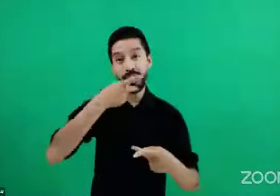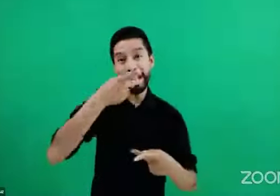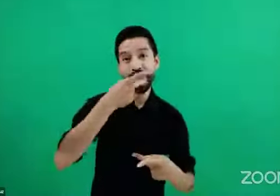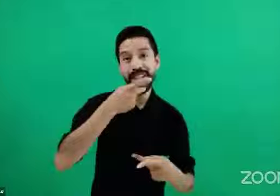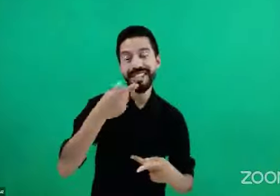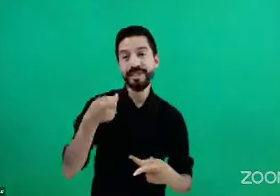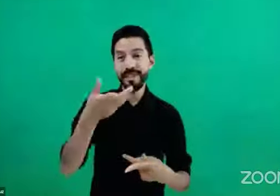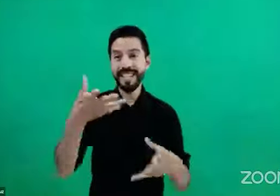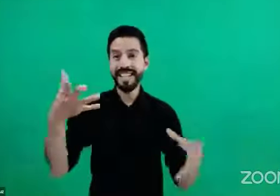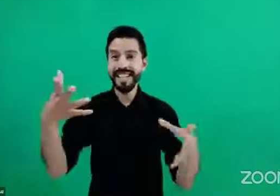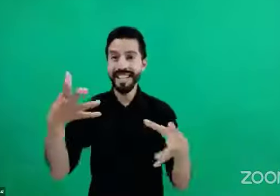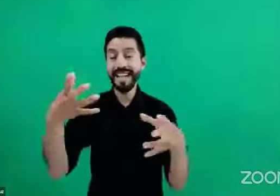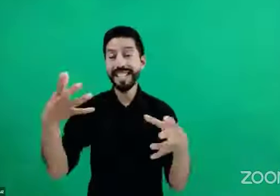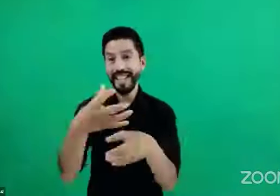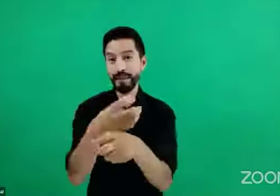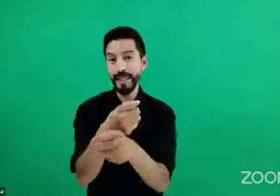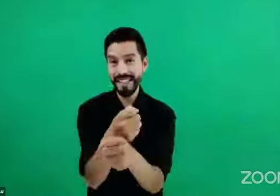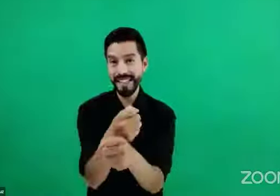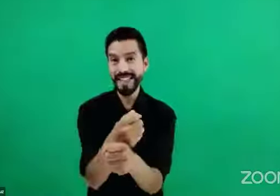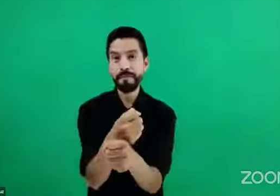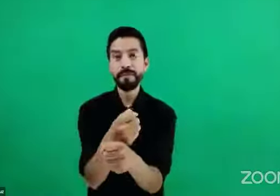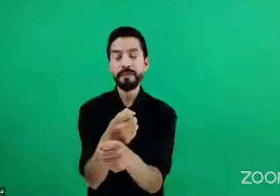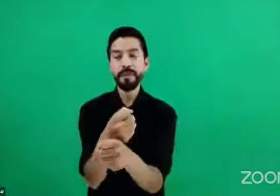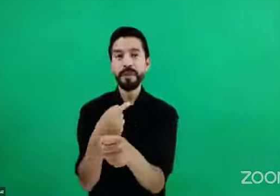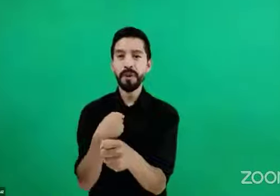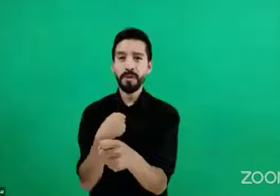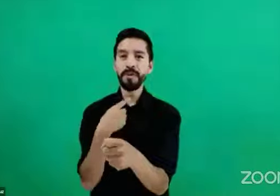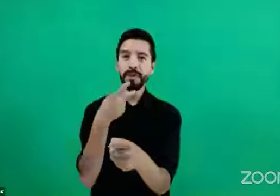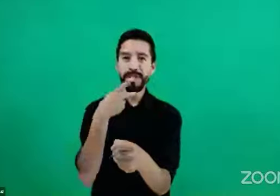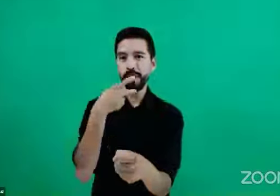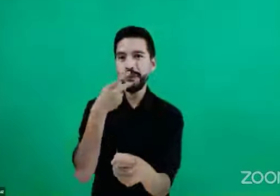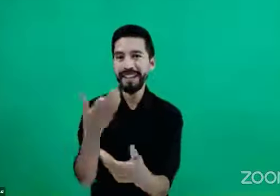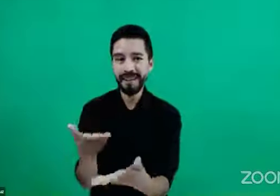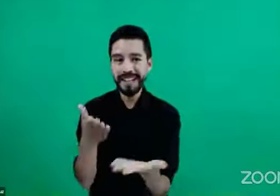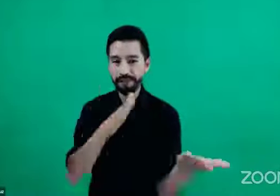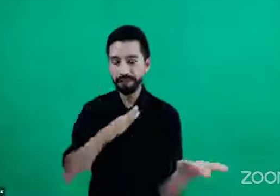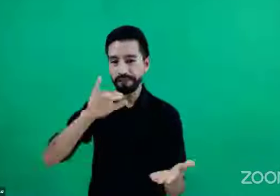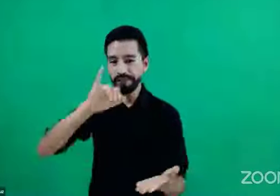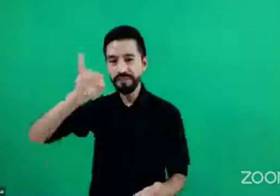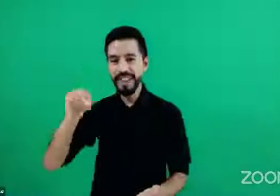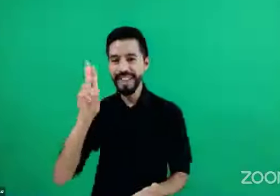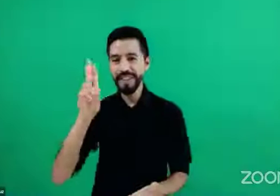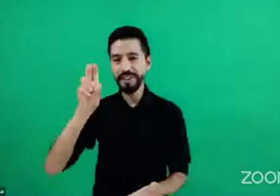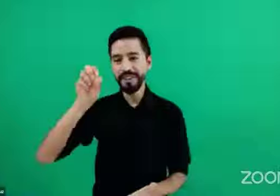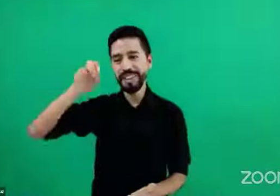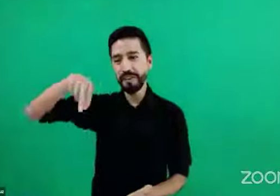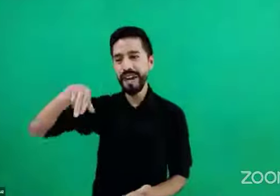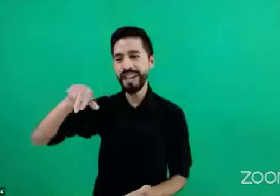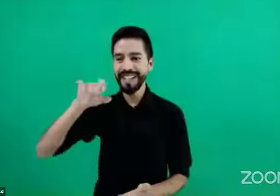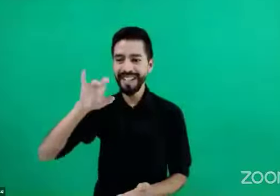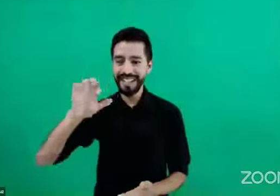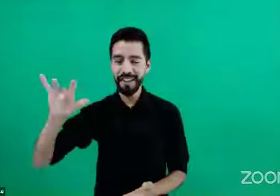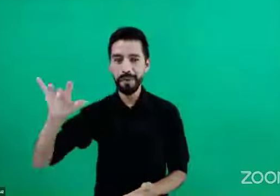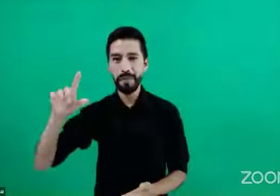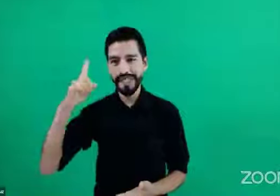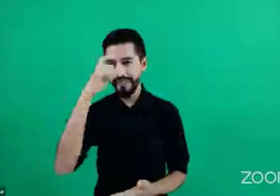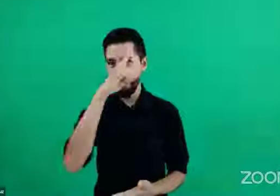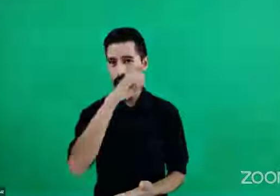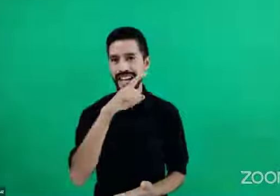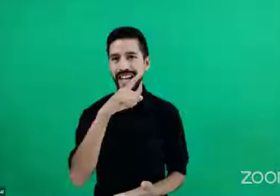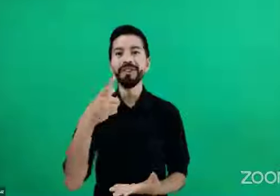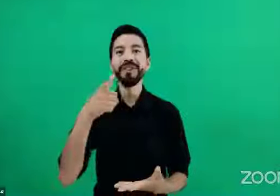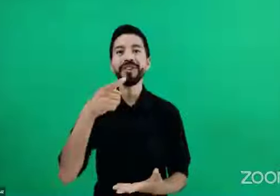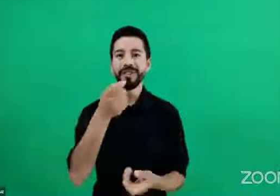las personas oyentes, nos asignan una seña. Como pues bueno, no pueden hablar y igual el deletreo pues